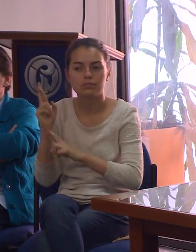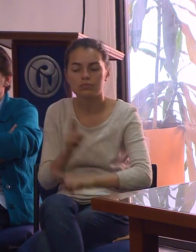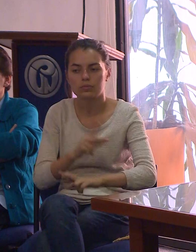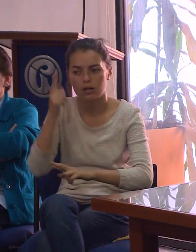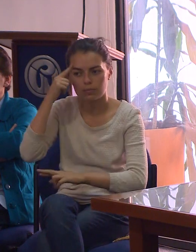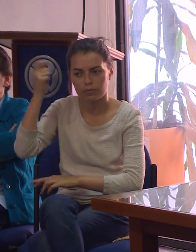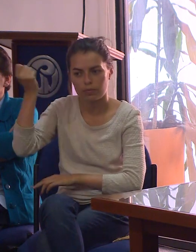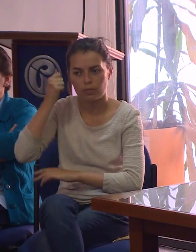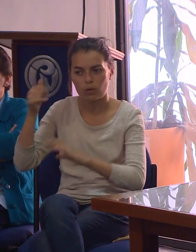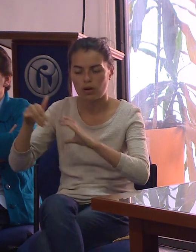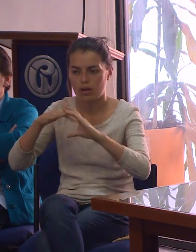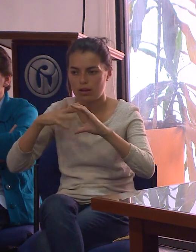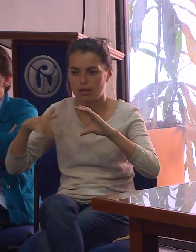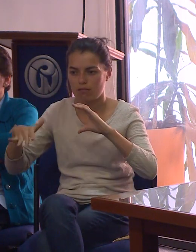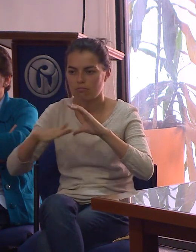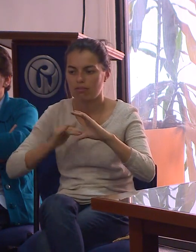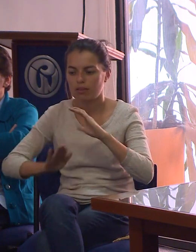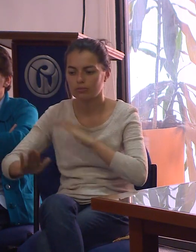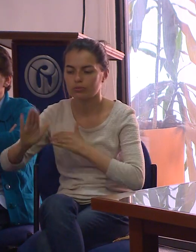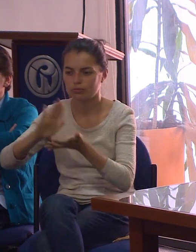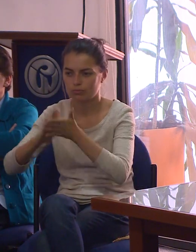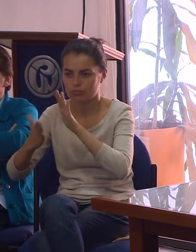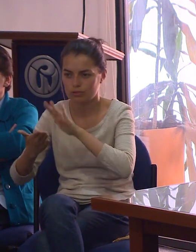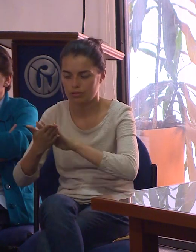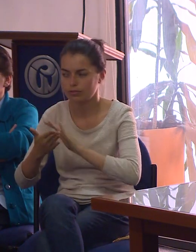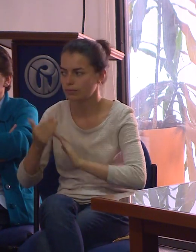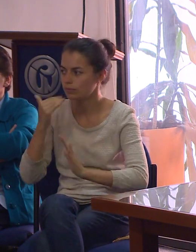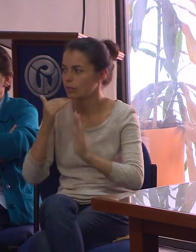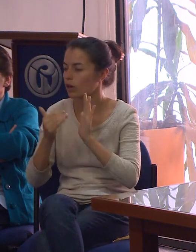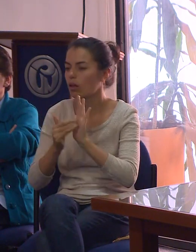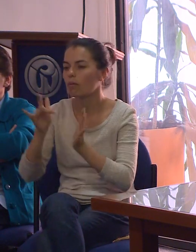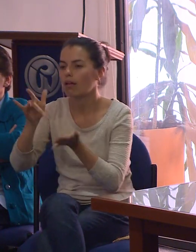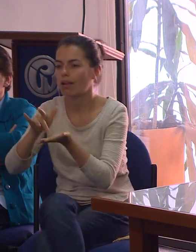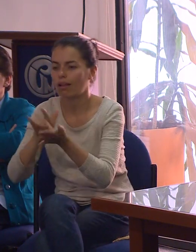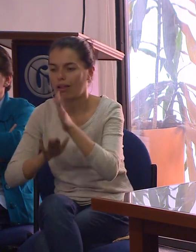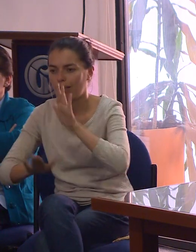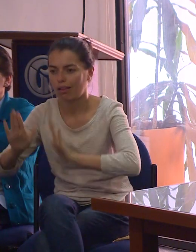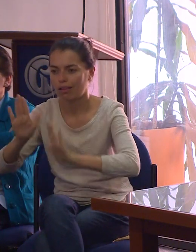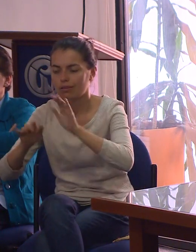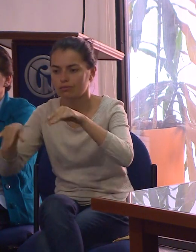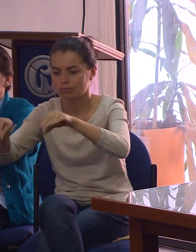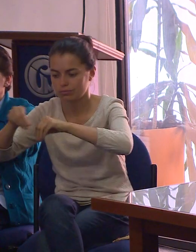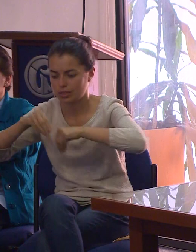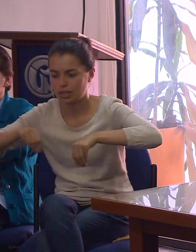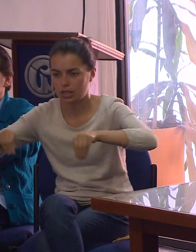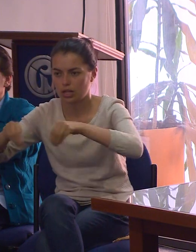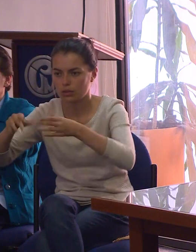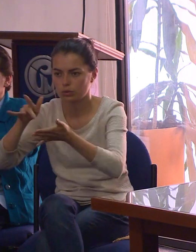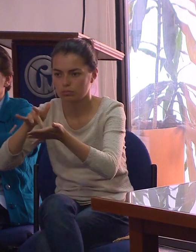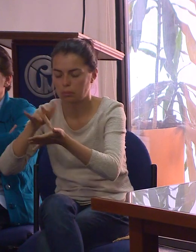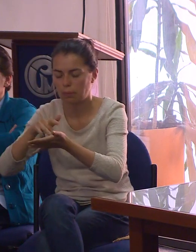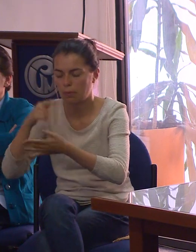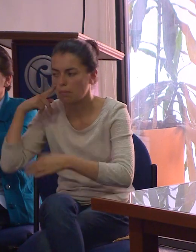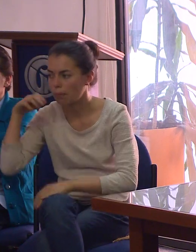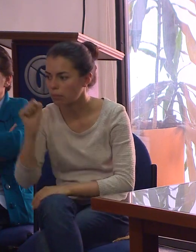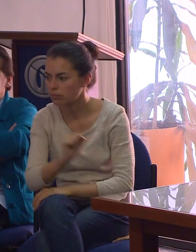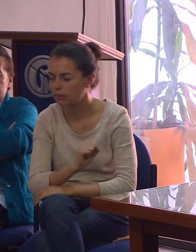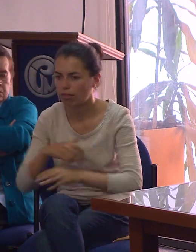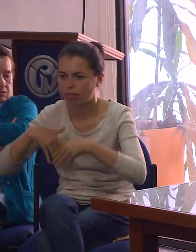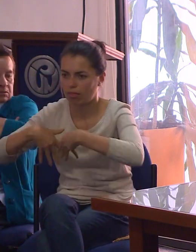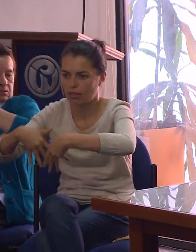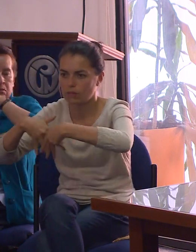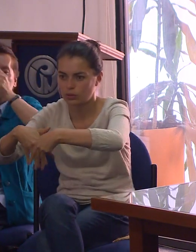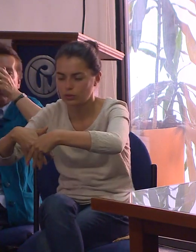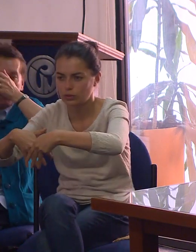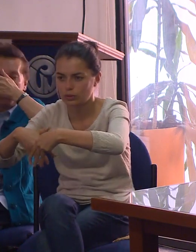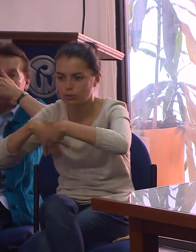memoria ambiental de los mismos. Cuando nosotros llegamos a los territorios y nos damos cuenta que hay movilizaciones de parte, digamos, de